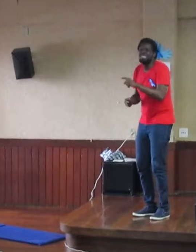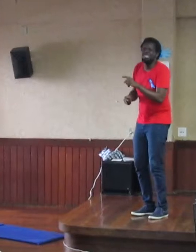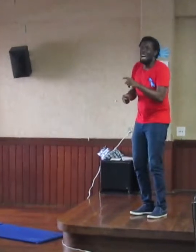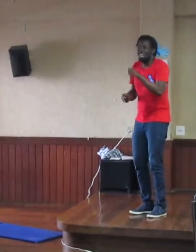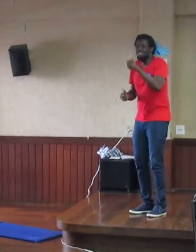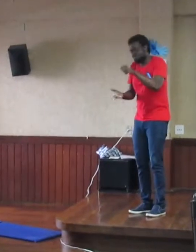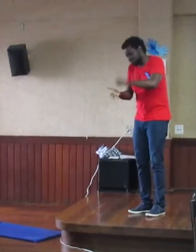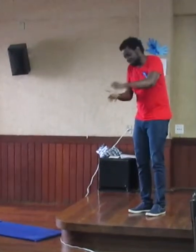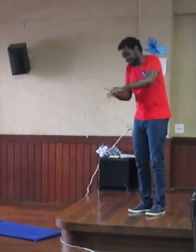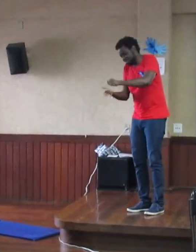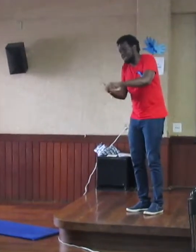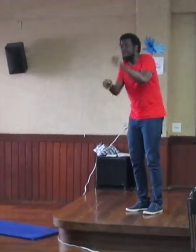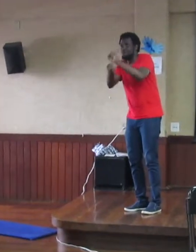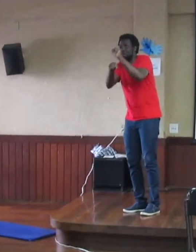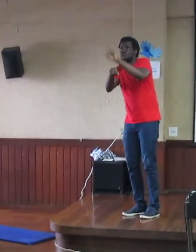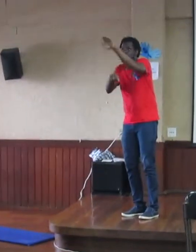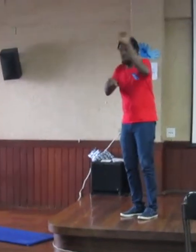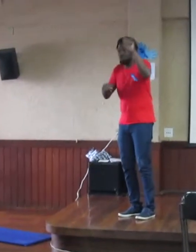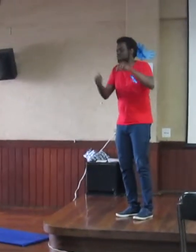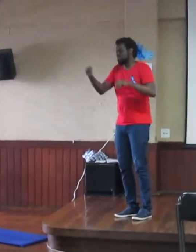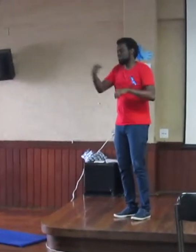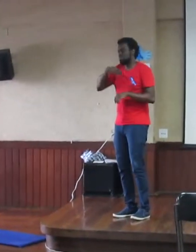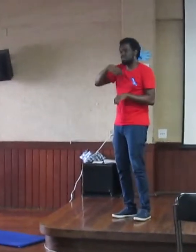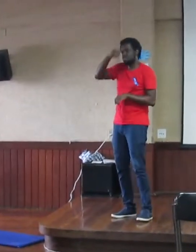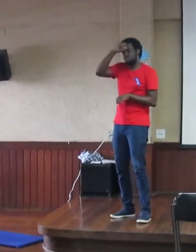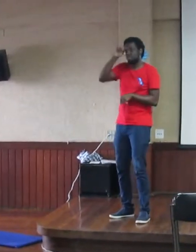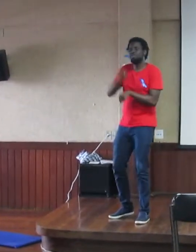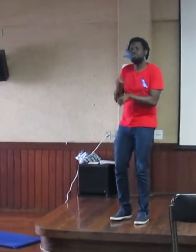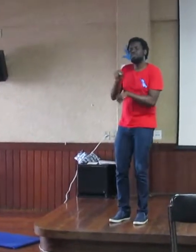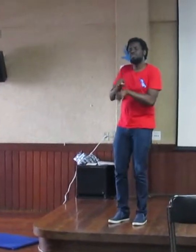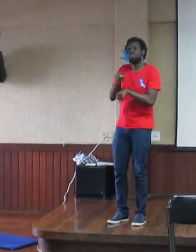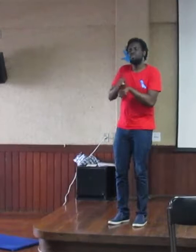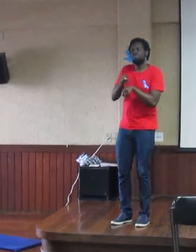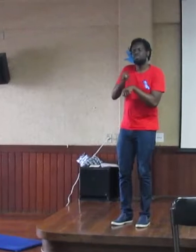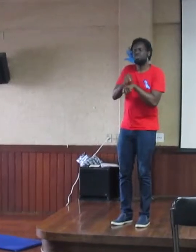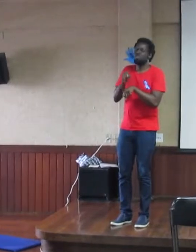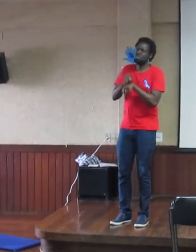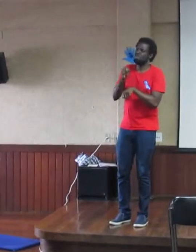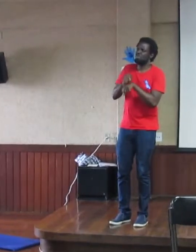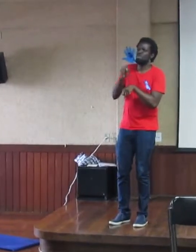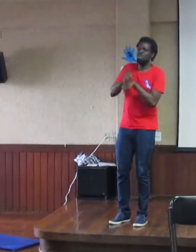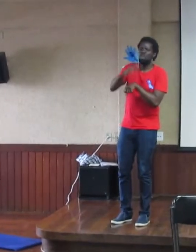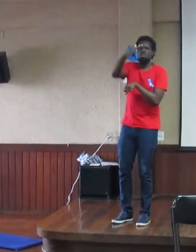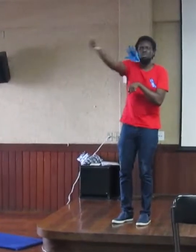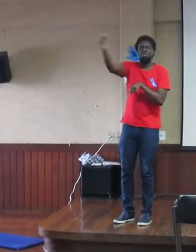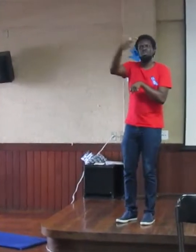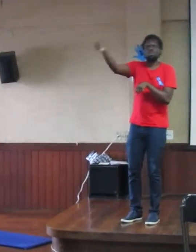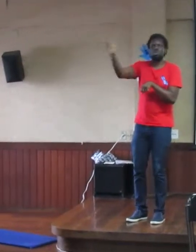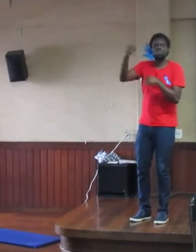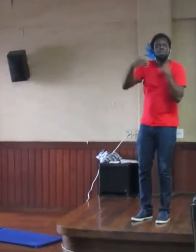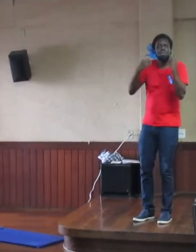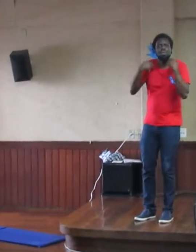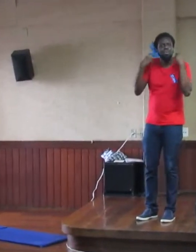E aí o médico não consegue entender, aí começa a escrever no papel. Aqueles surdos que não têm domínio da